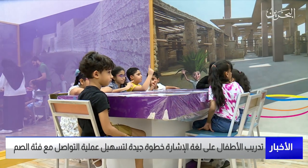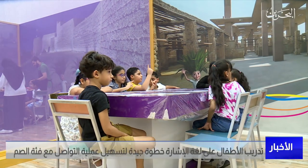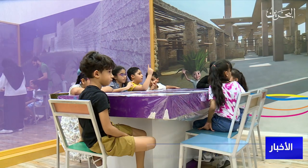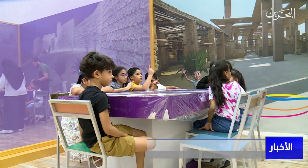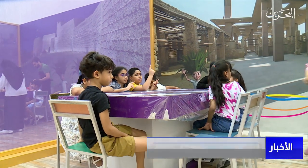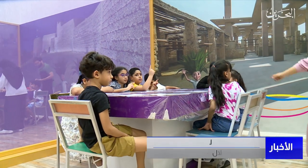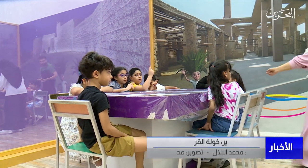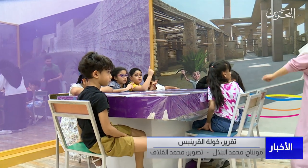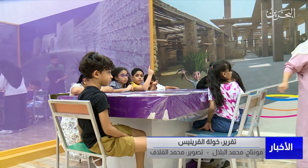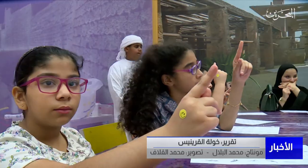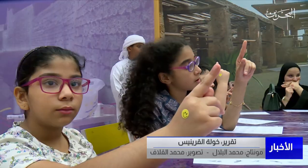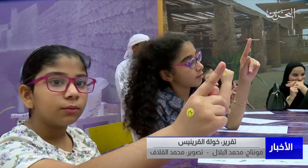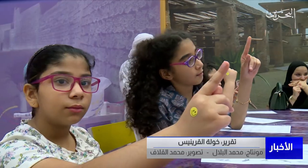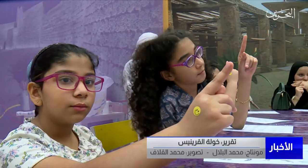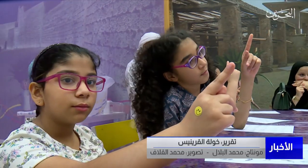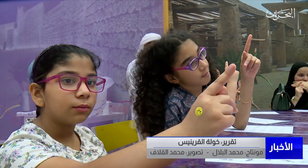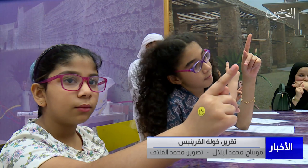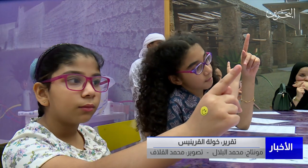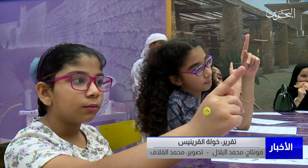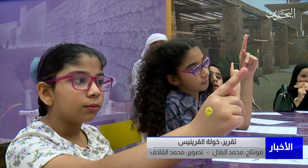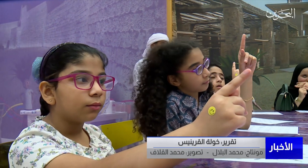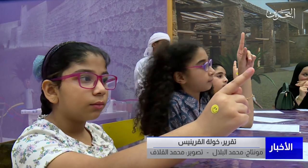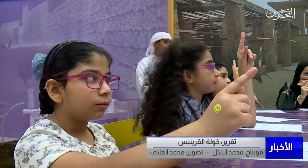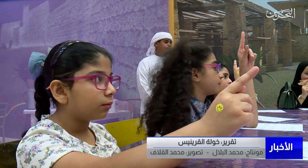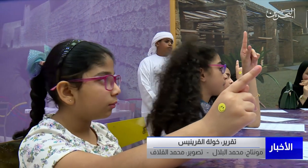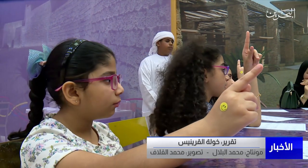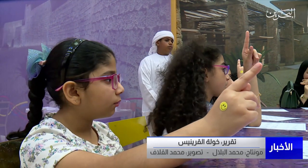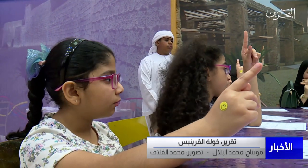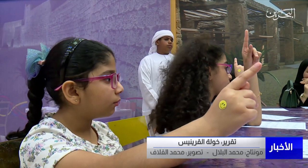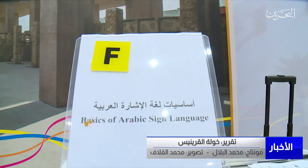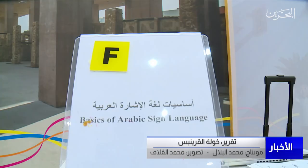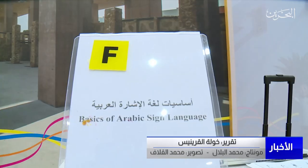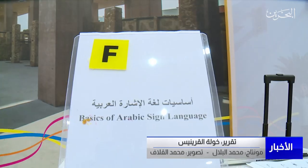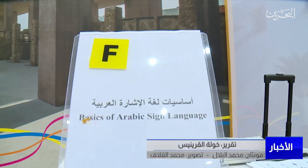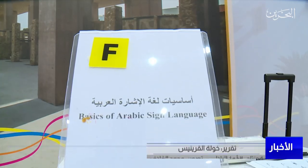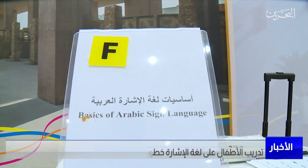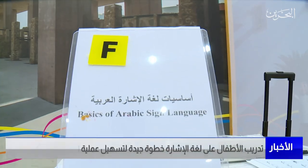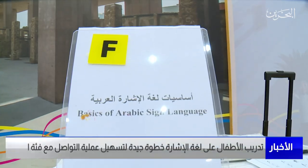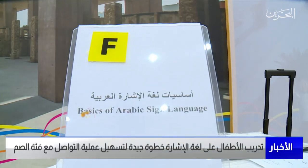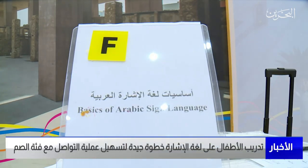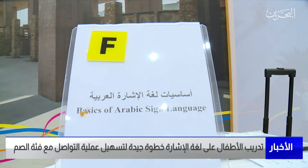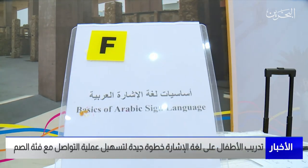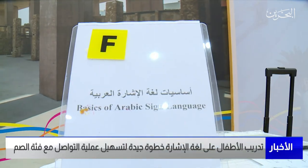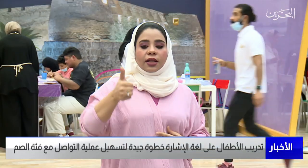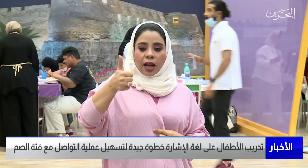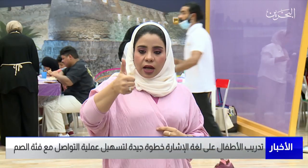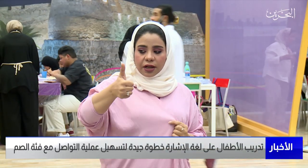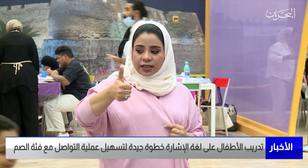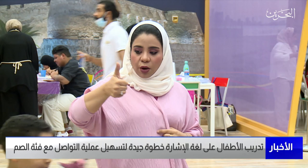حركات بسيطة تطبق بأنامل صغيرة تحمل بين طياتها مضمونا كبيرا له معان